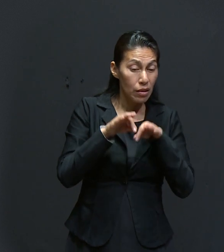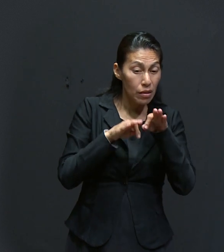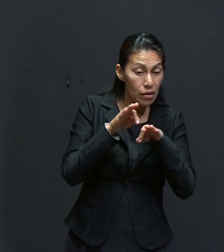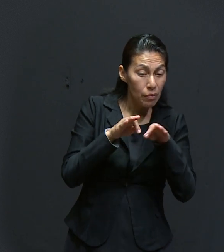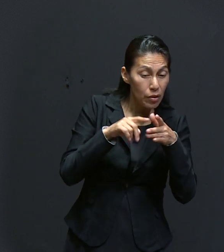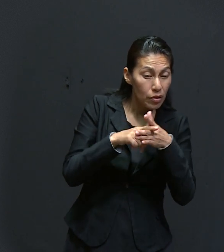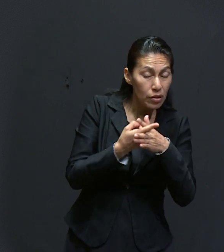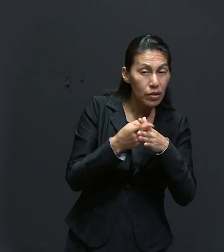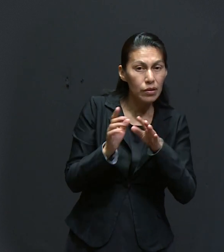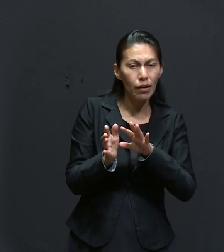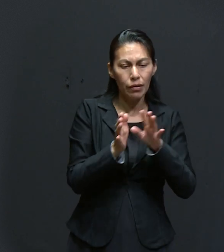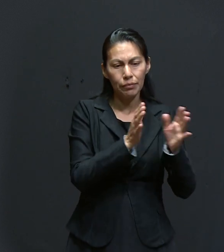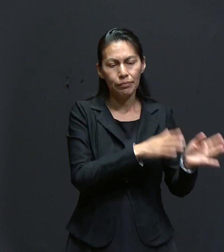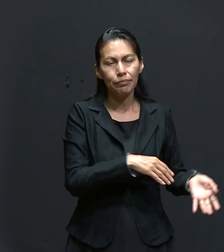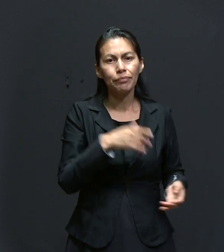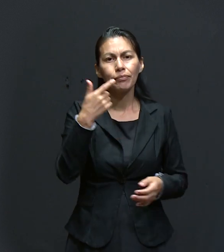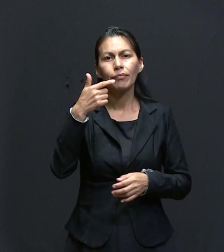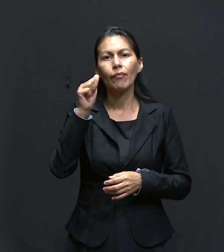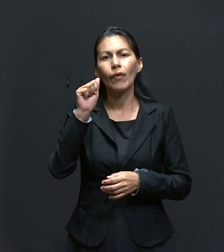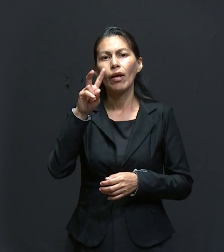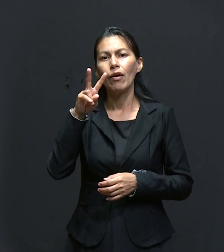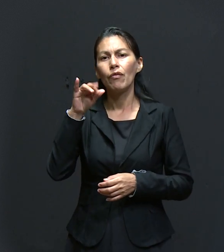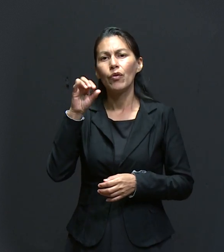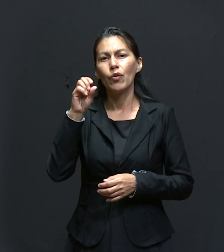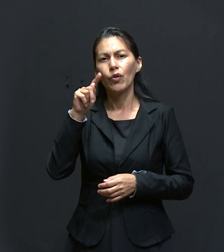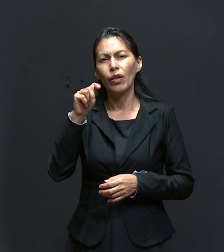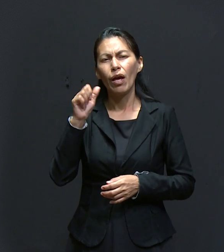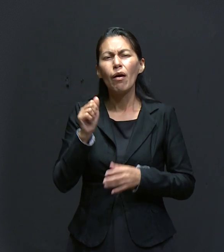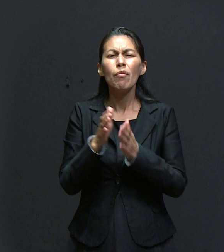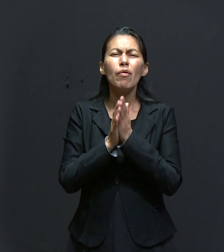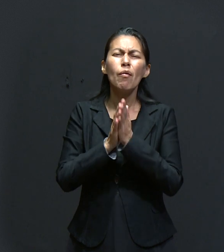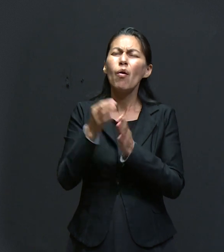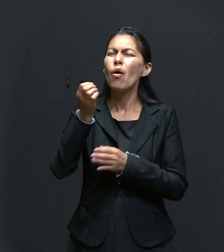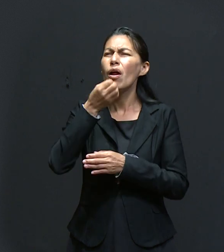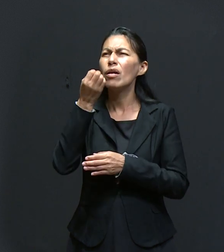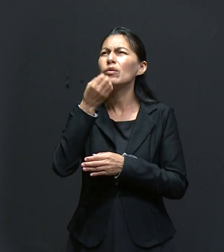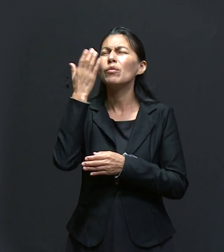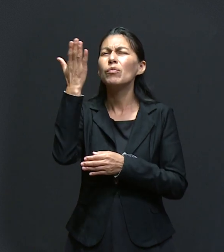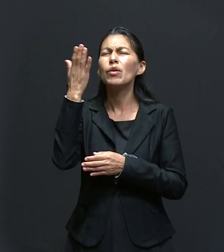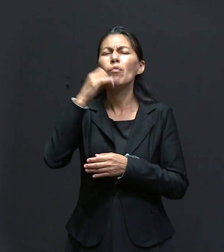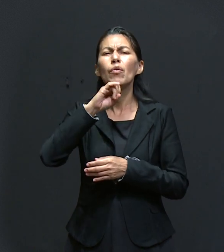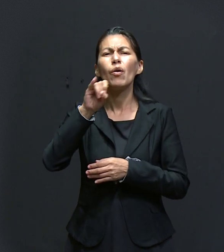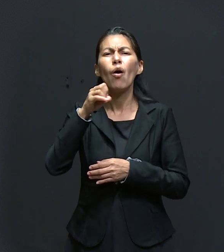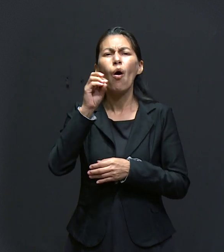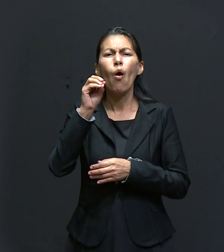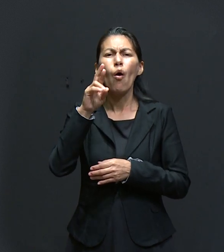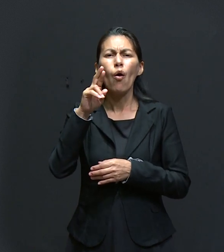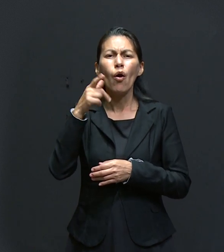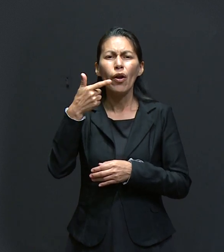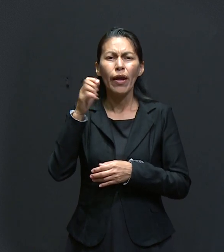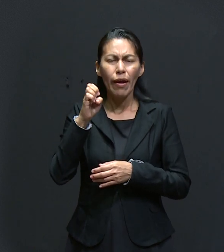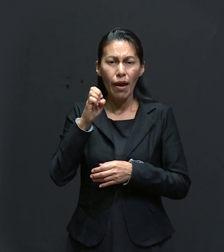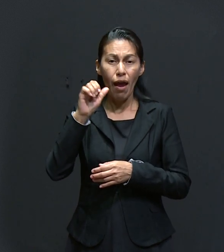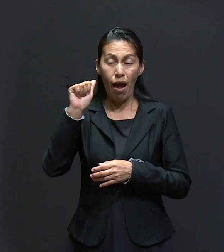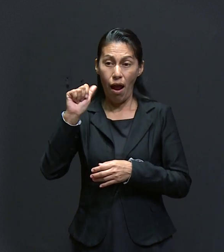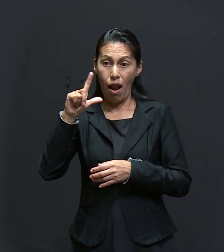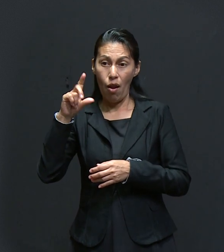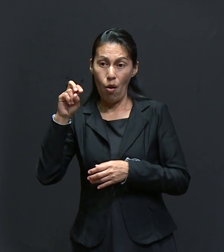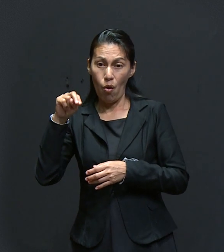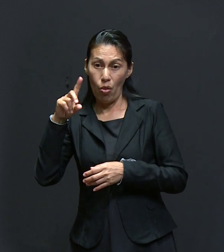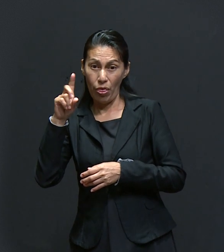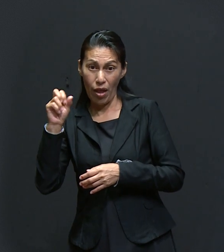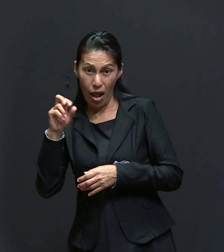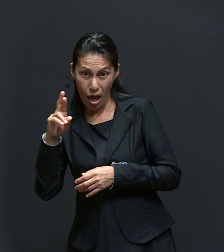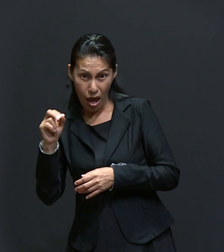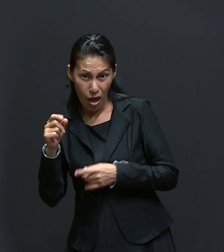hola buenas noches pido oración por mis hijos jorge y alondra para que dios tenga misericordia de sus vidas y